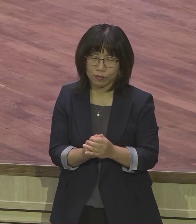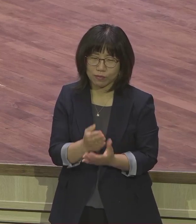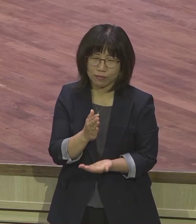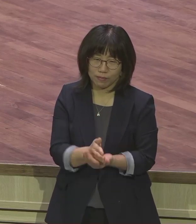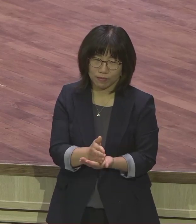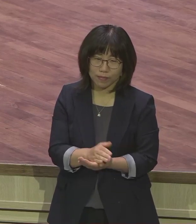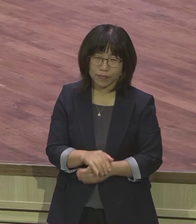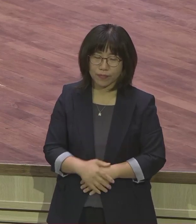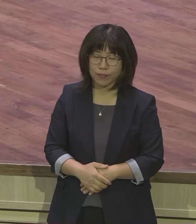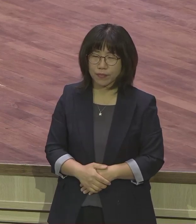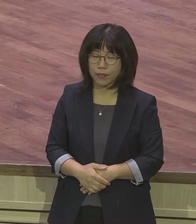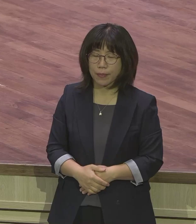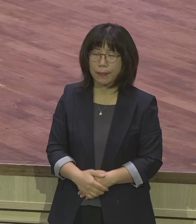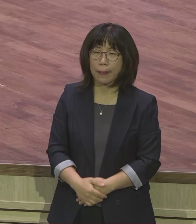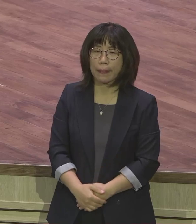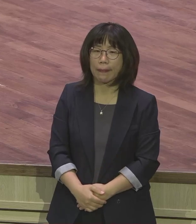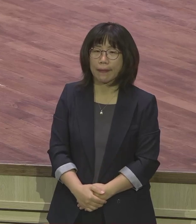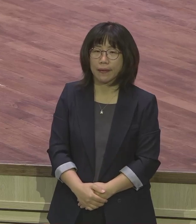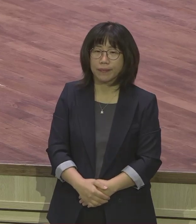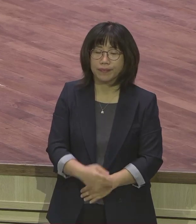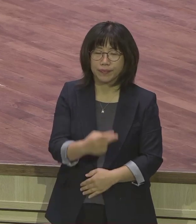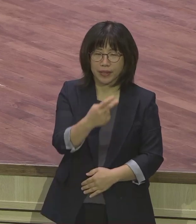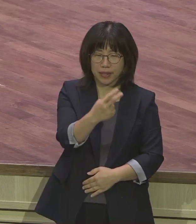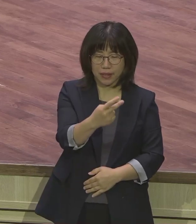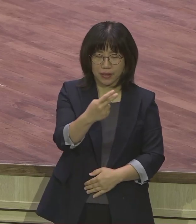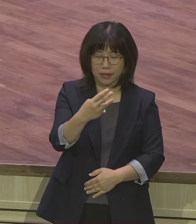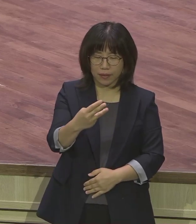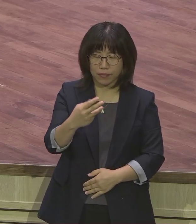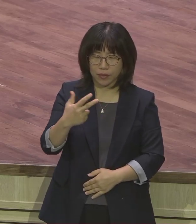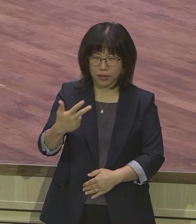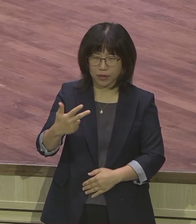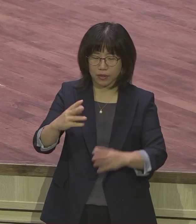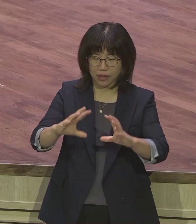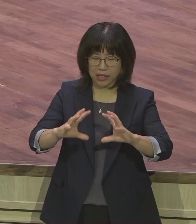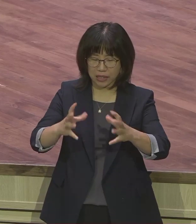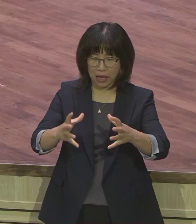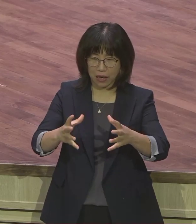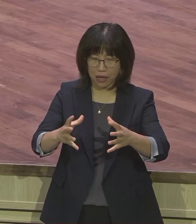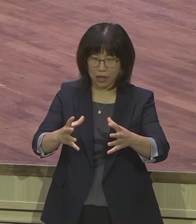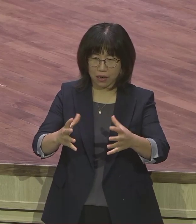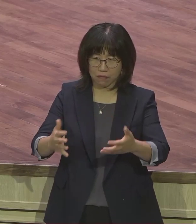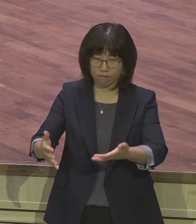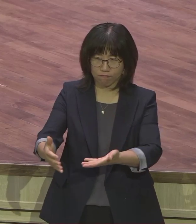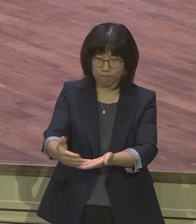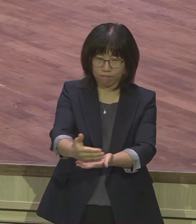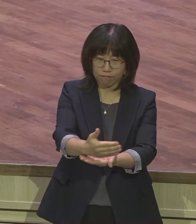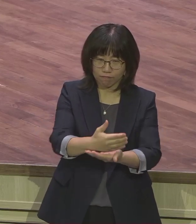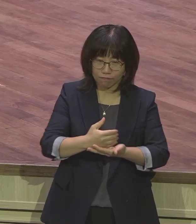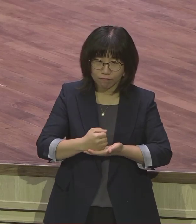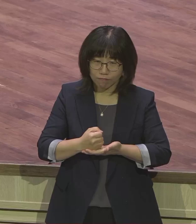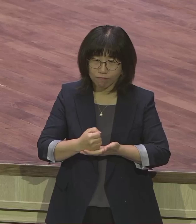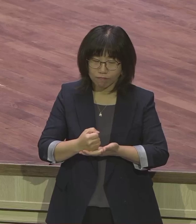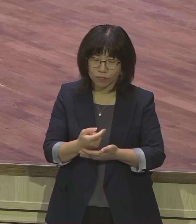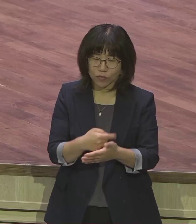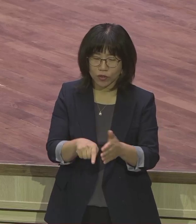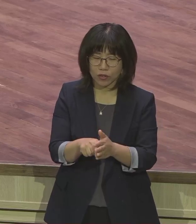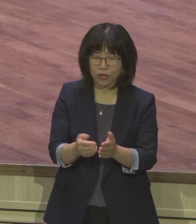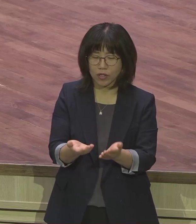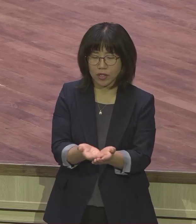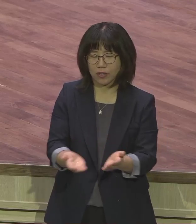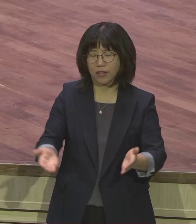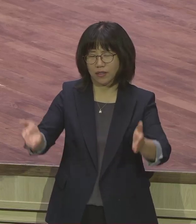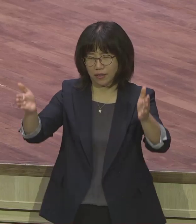어떻게 이삼필을 나라라는 말을 할 수 있겠어요 그런 수준인 거 안 돼요 저와